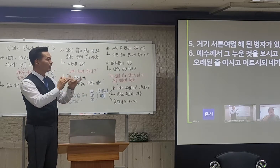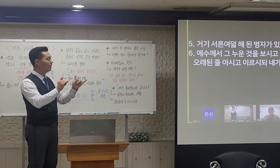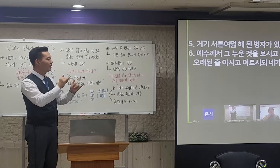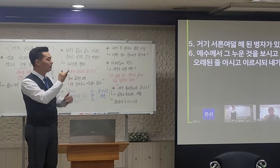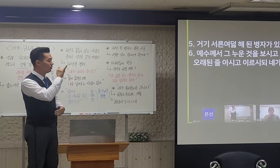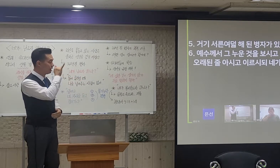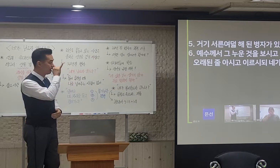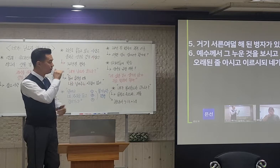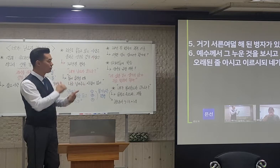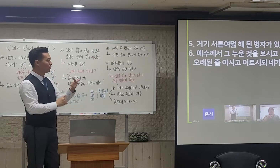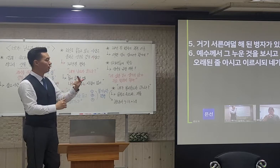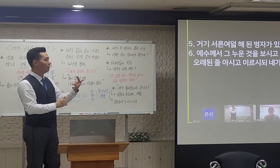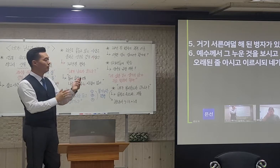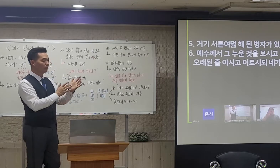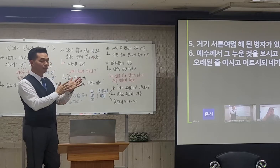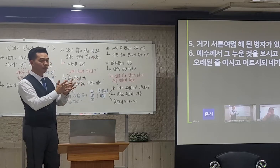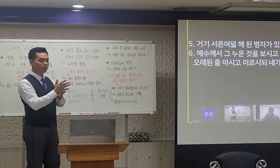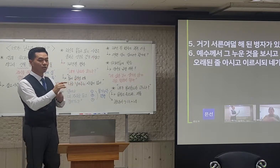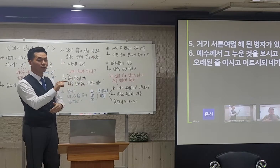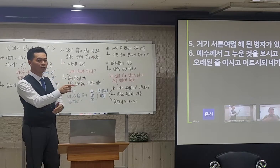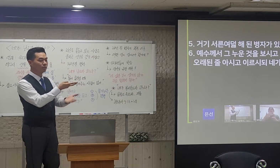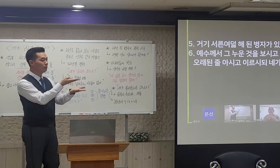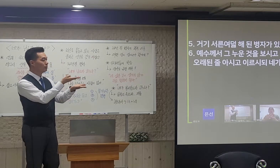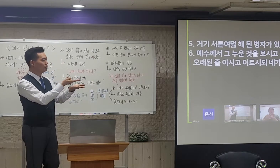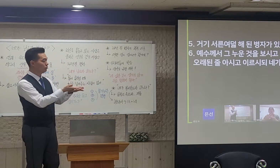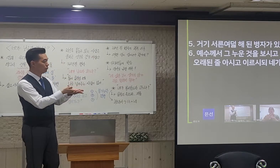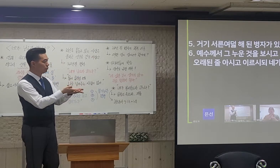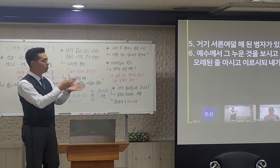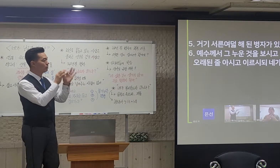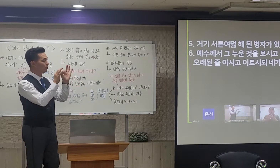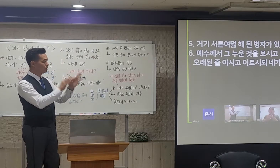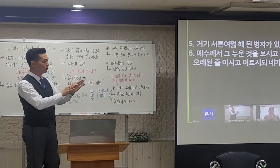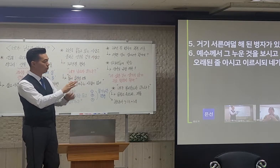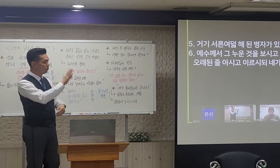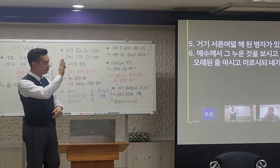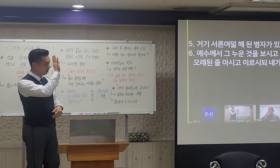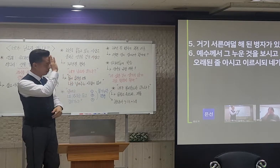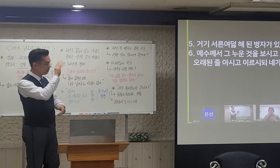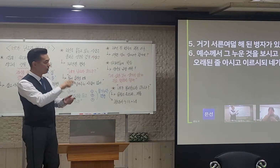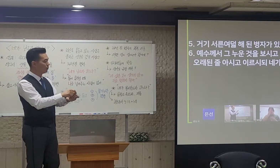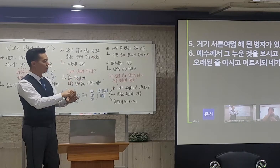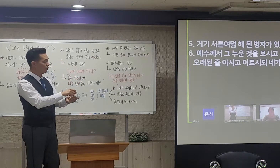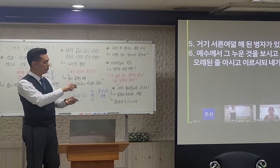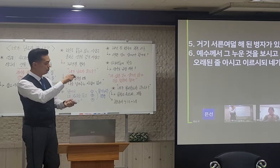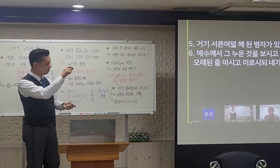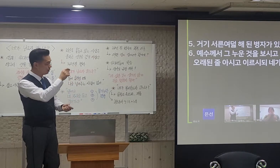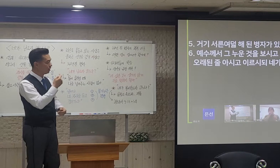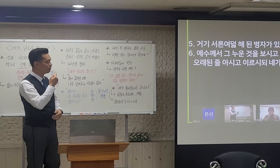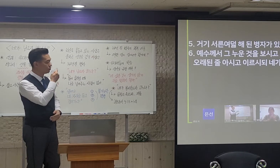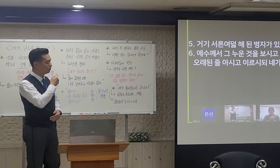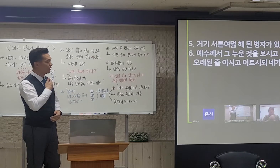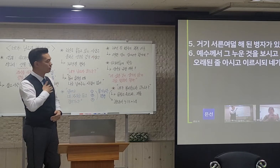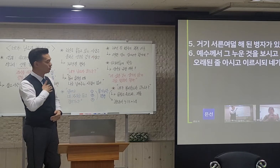병자가 있더라. 6절 예수께서 그 누운 것을 보시고 병이 벌써 오래된 줄